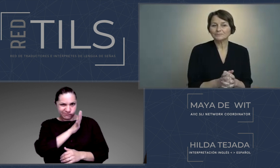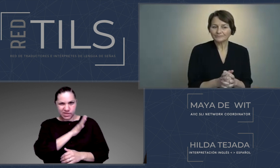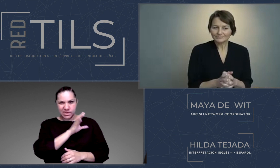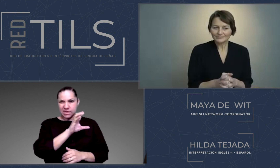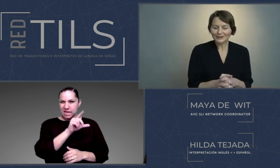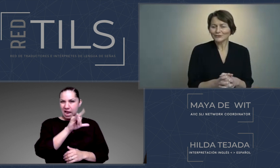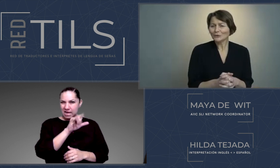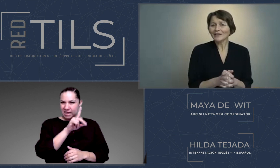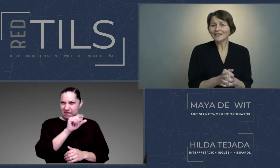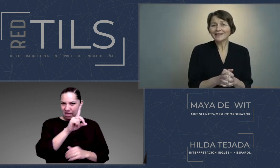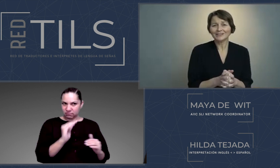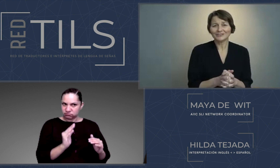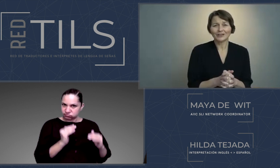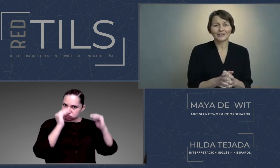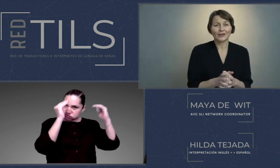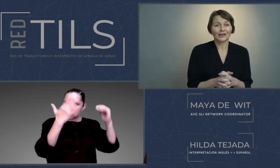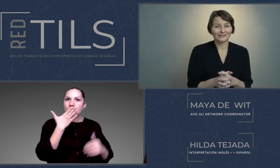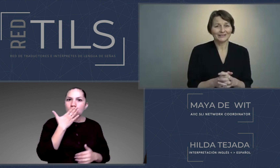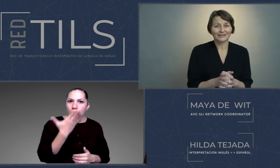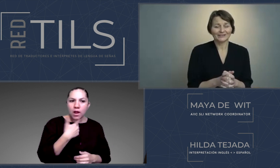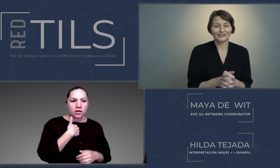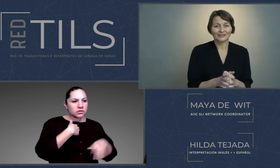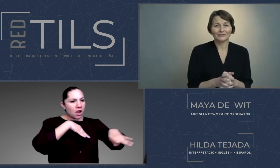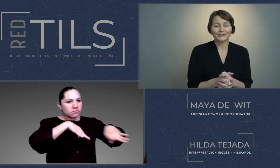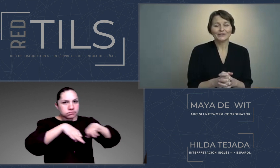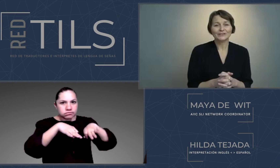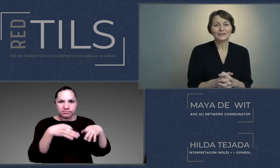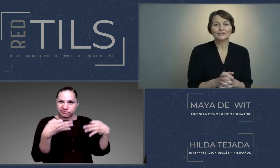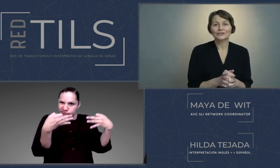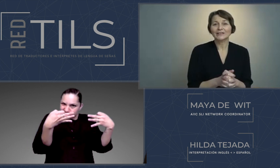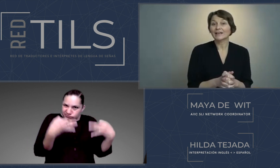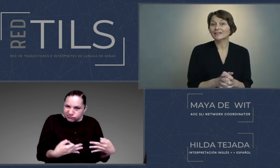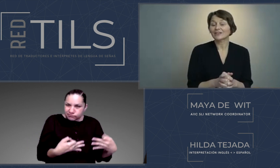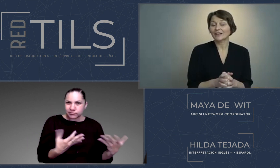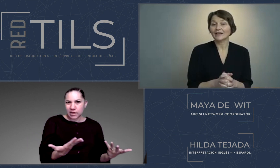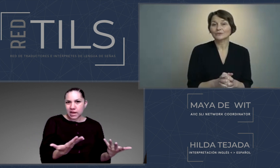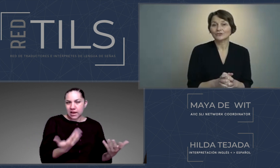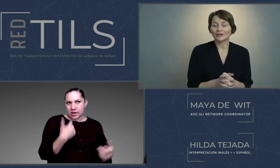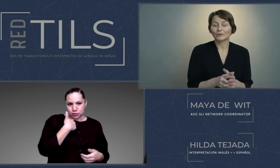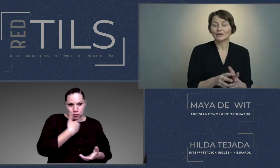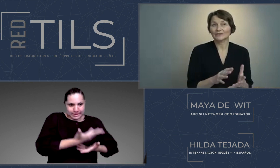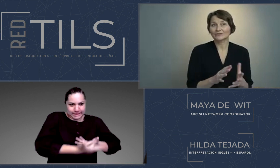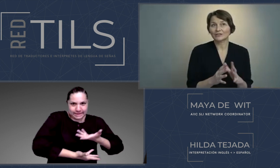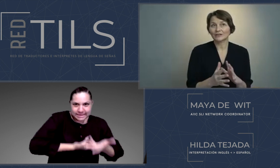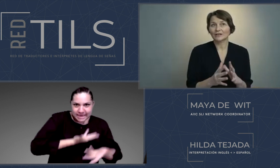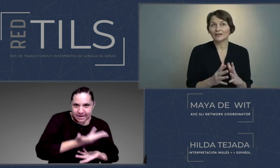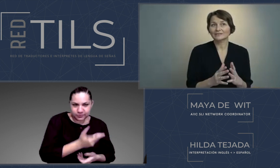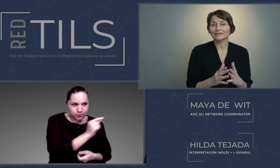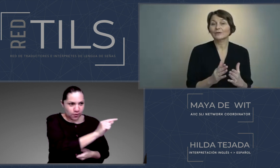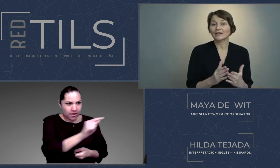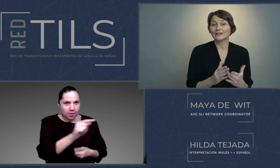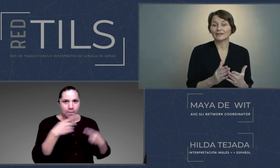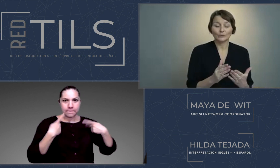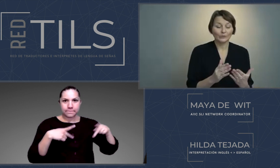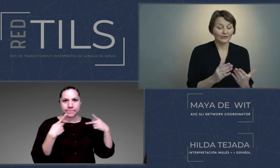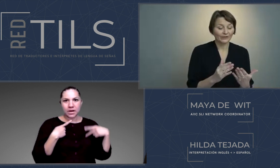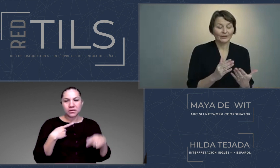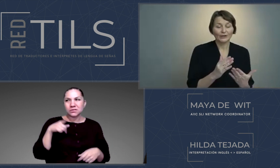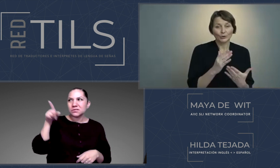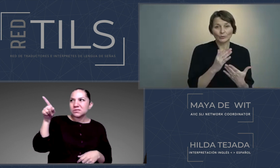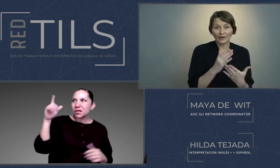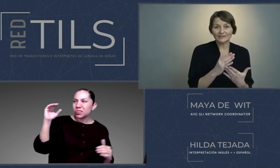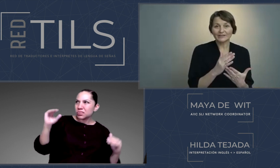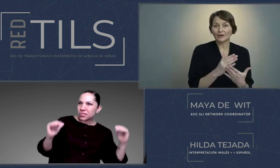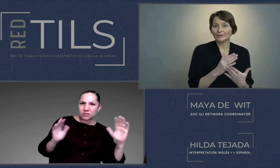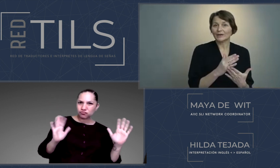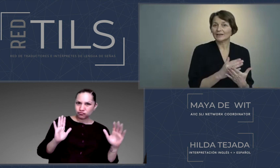esté que sea de buena calidad para la persona para quienes estamos trabajando. Y bueno, AIC ha hecho mucho en este